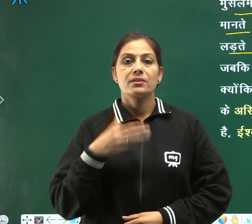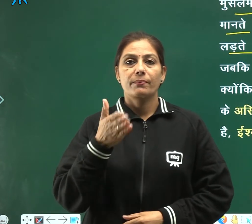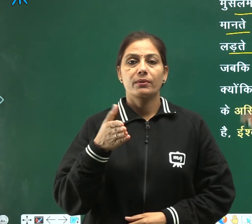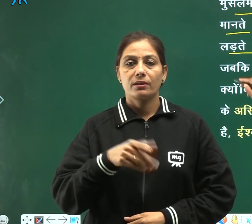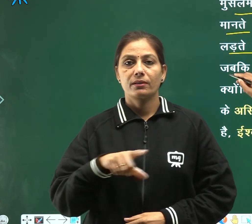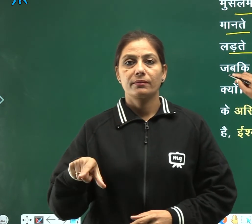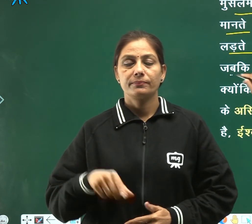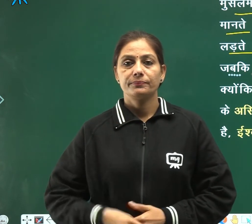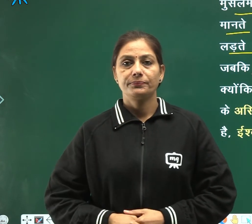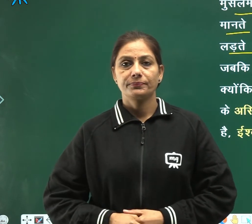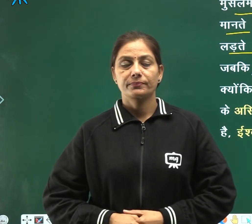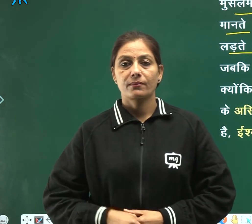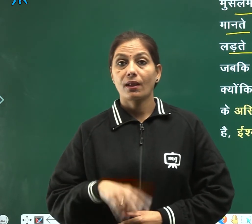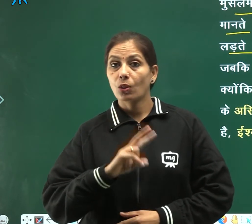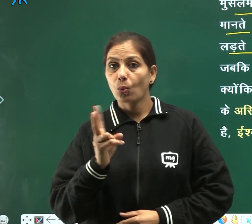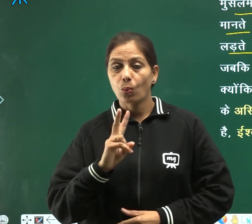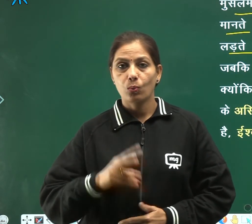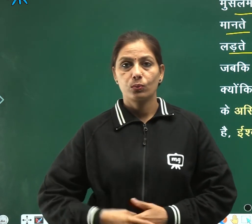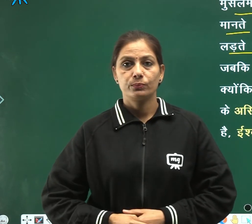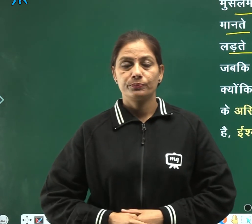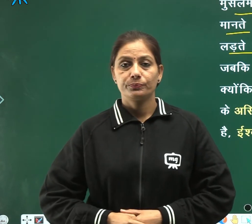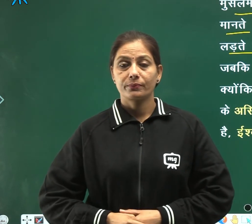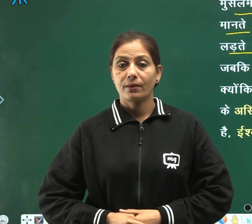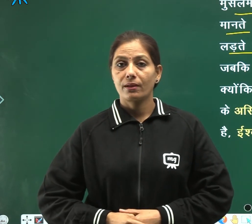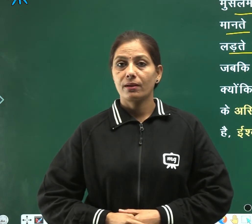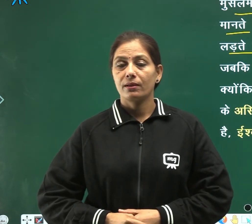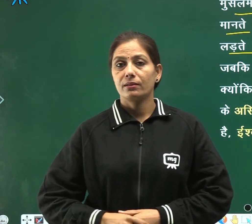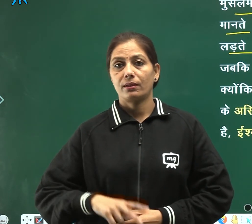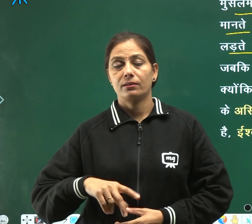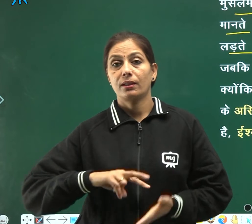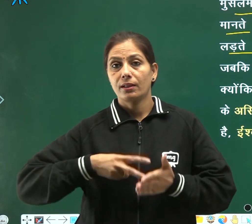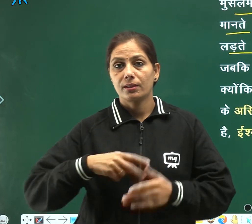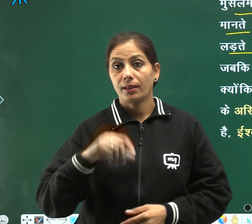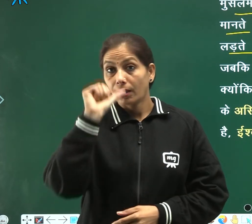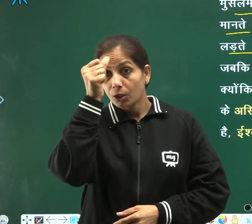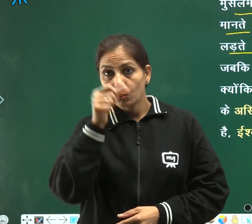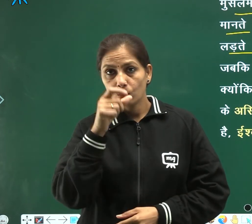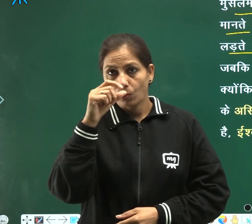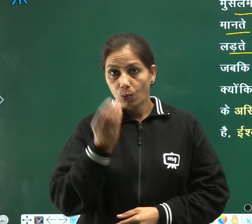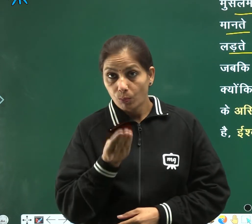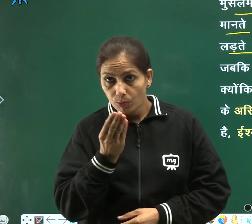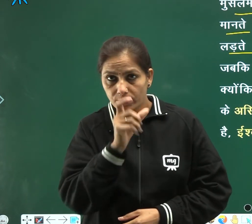जबकि ये दोनों अर्थात हिंदू और मुसलमान